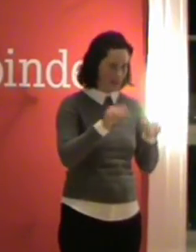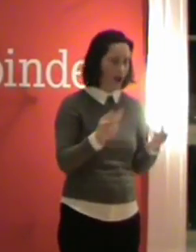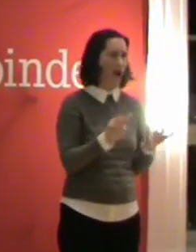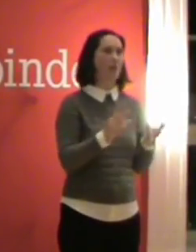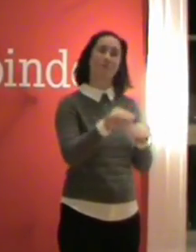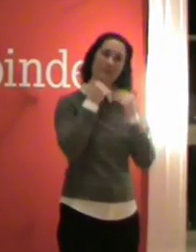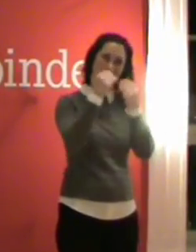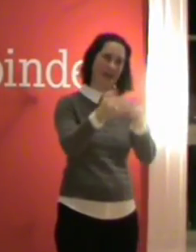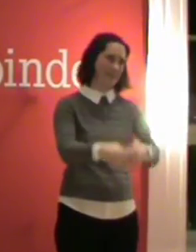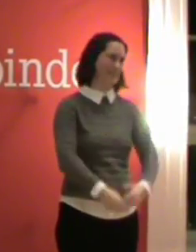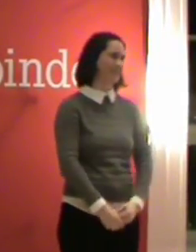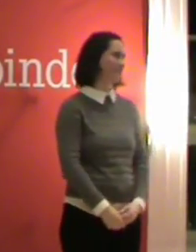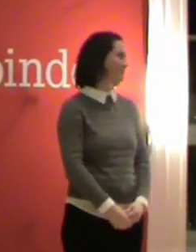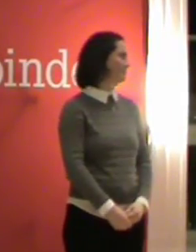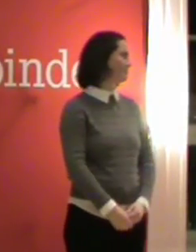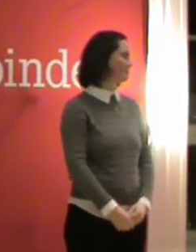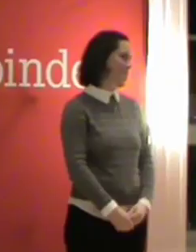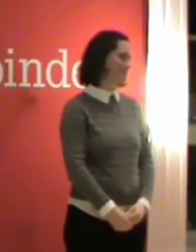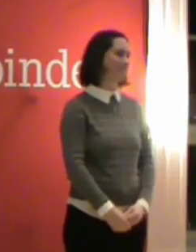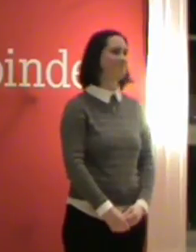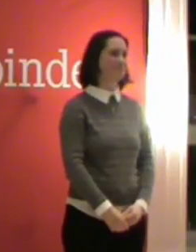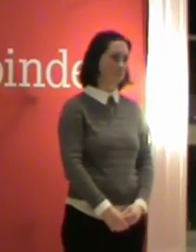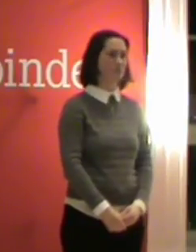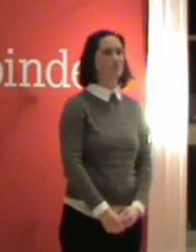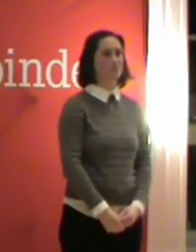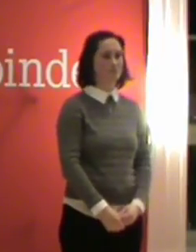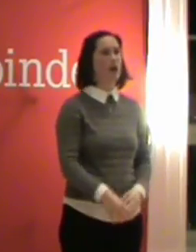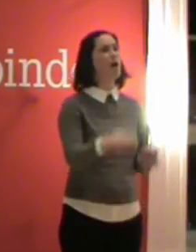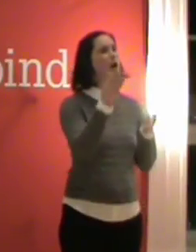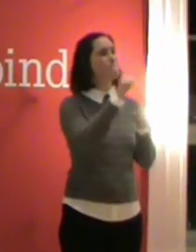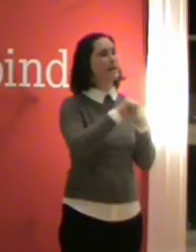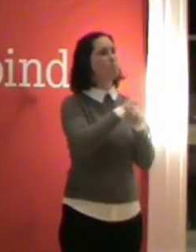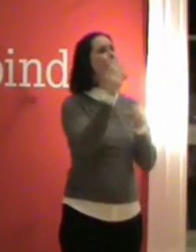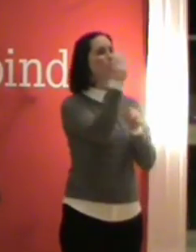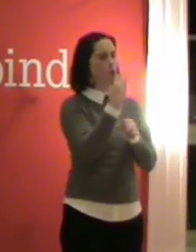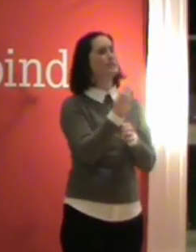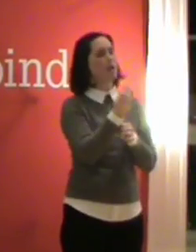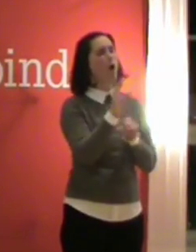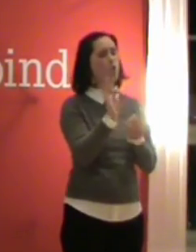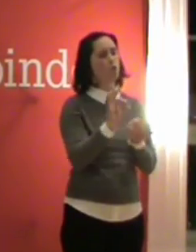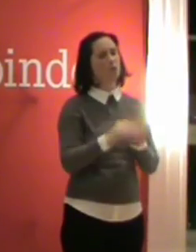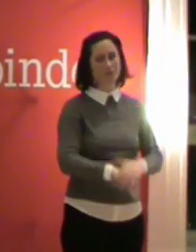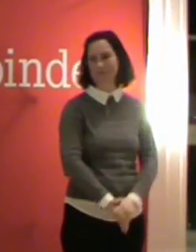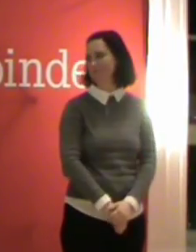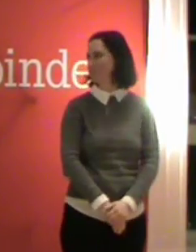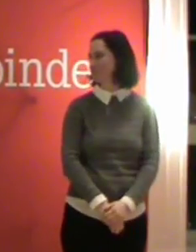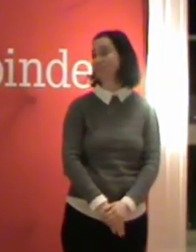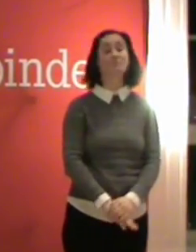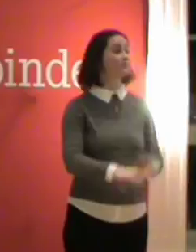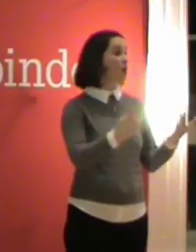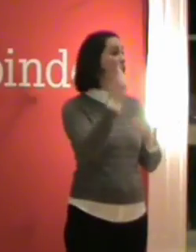Dank. Es ist sehr gut angelegt bei Magdeburger Künstler. Und Ihnen, Petra,